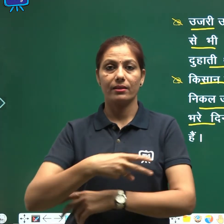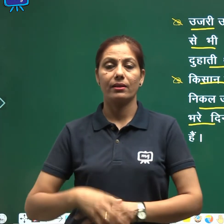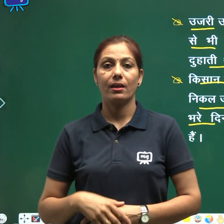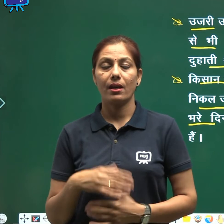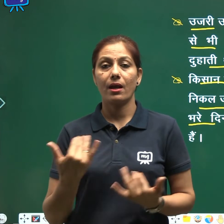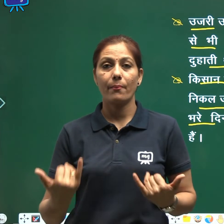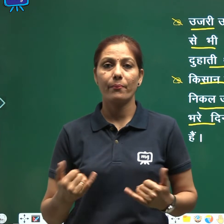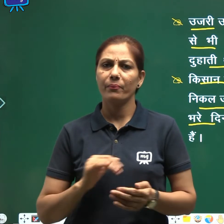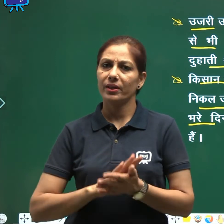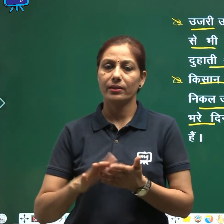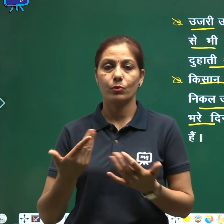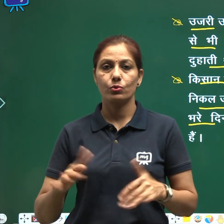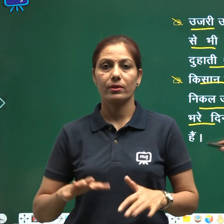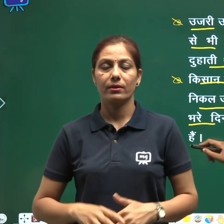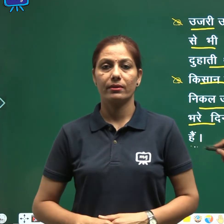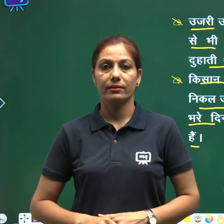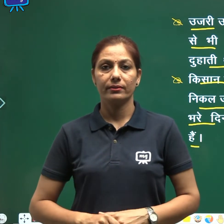अब बीत चुके हैं।